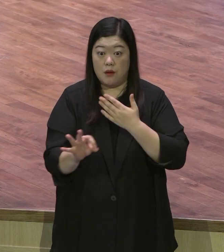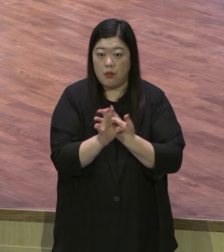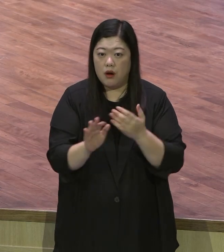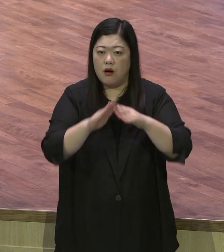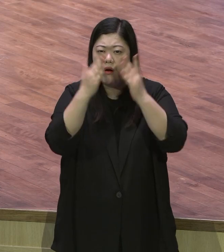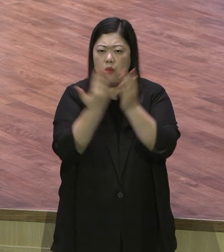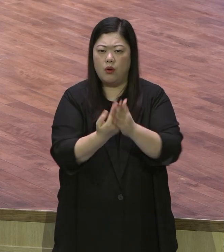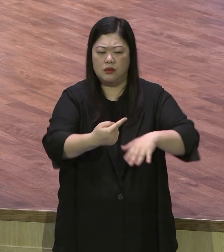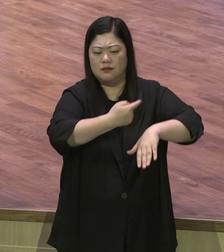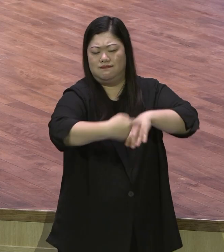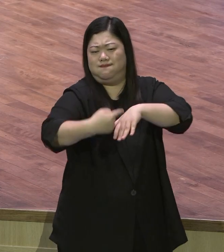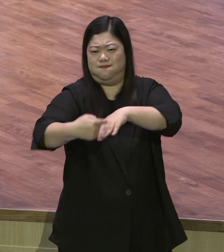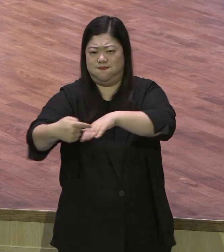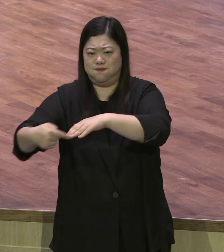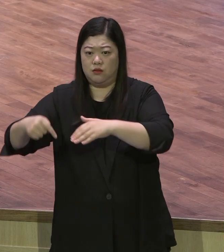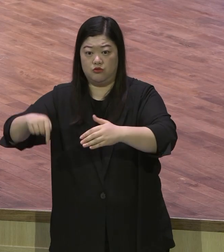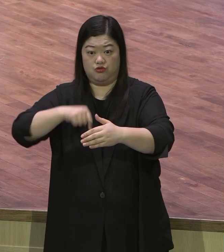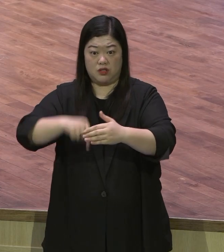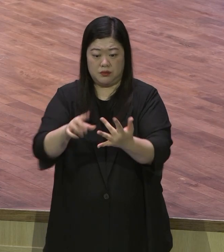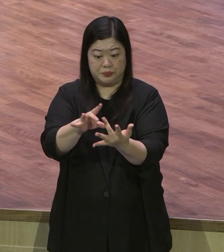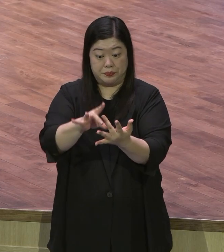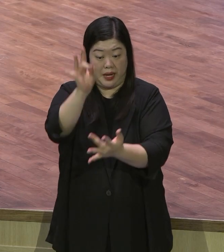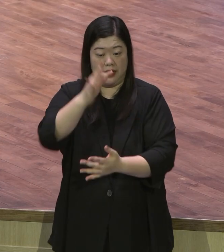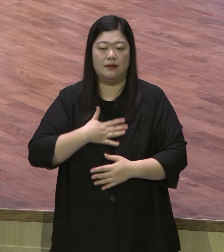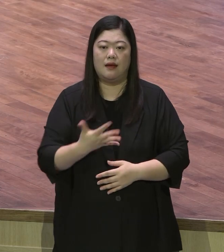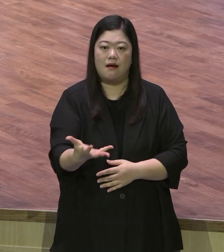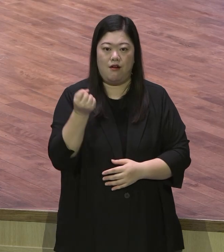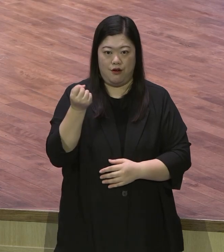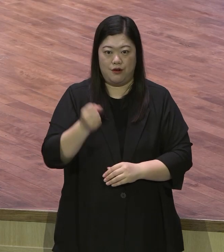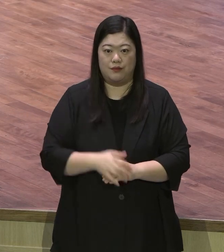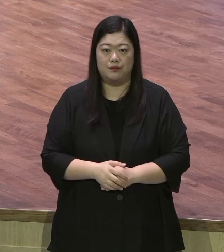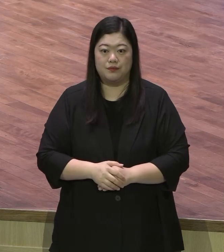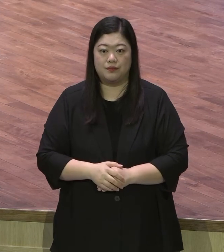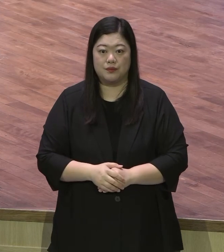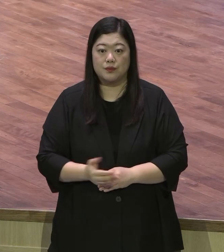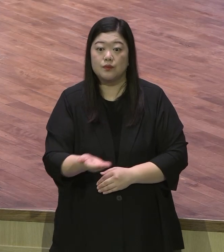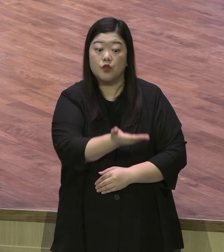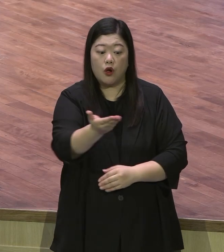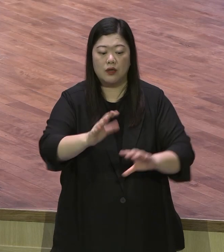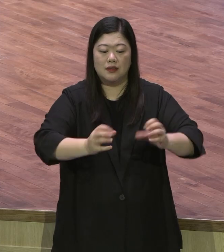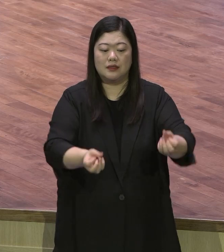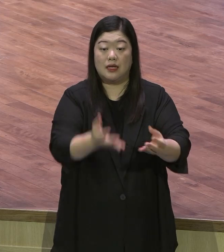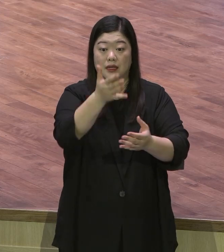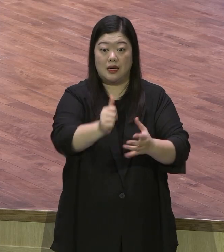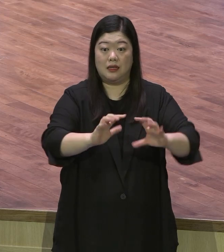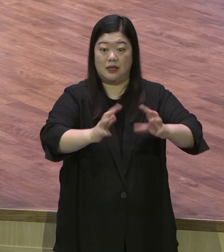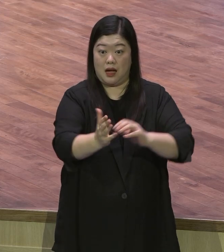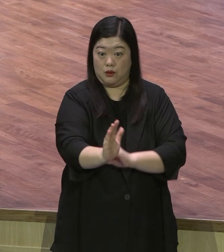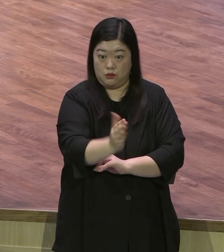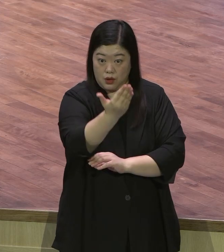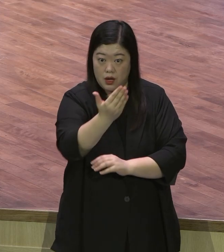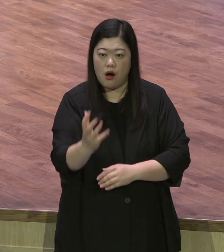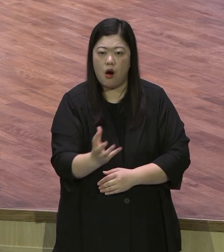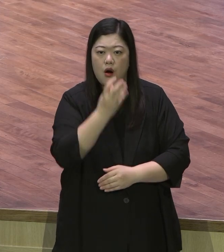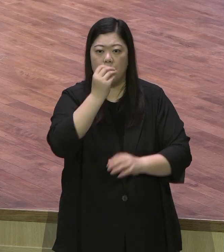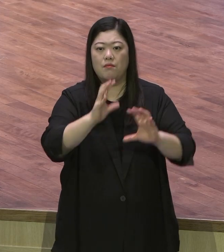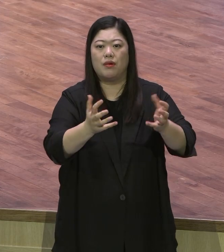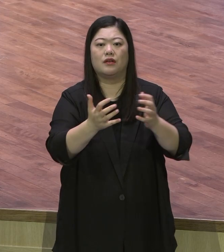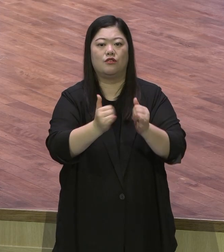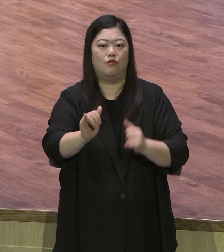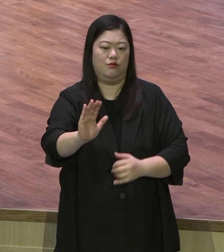모든 민족 중에서 내 소유가 되겠고, 너희가 내게 대하여 제사장 나라가 되면 거룩한 백성이